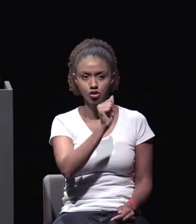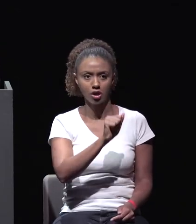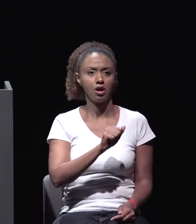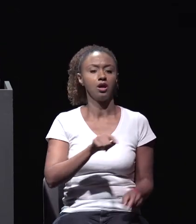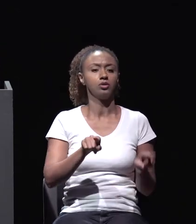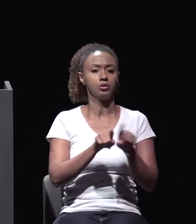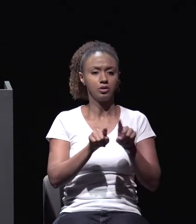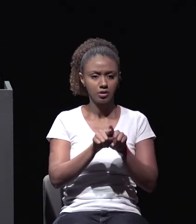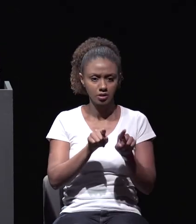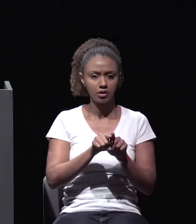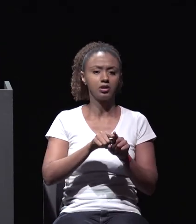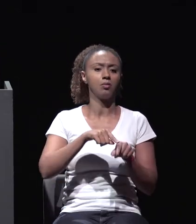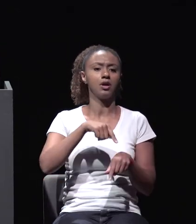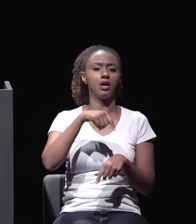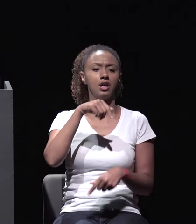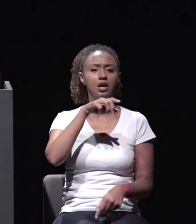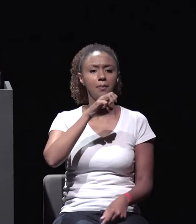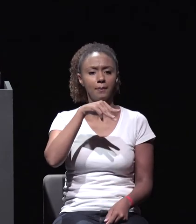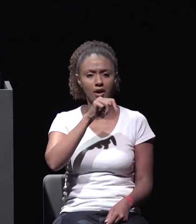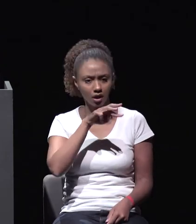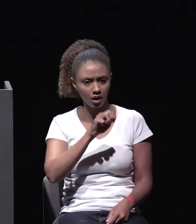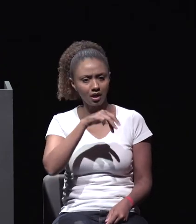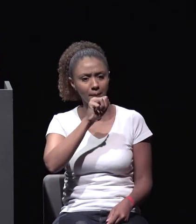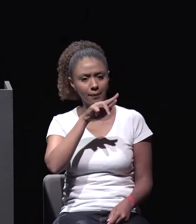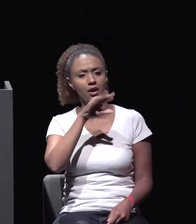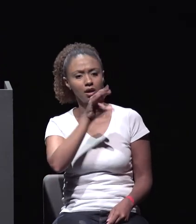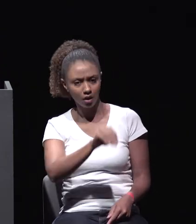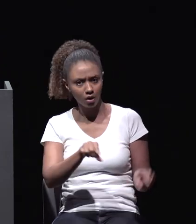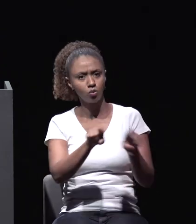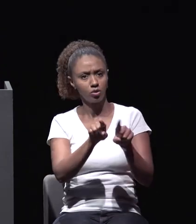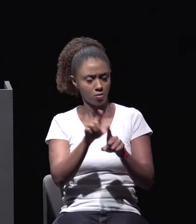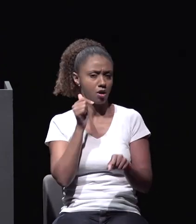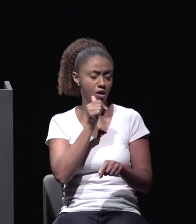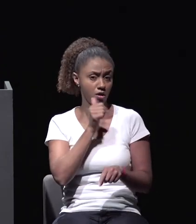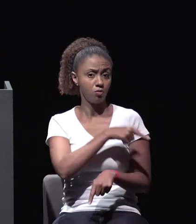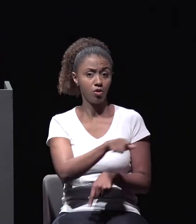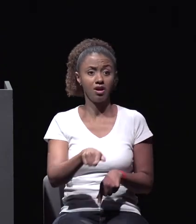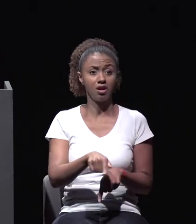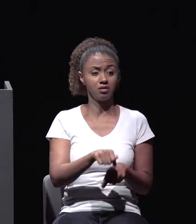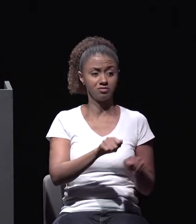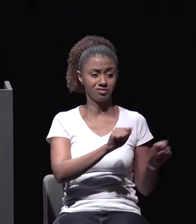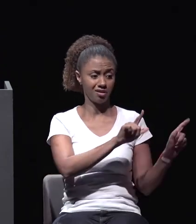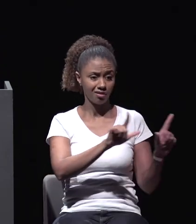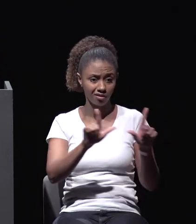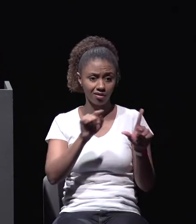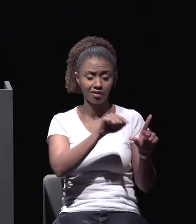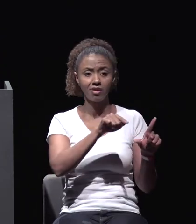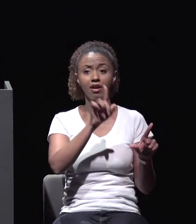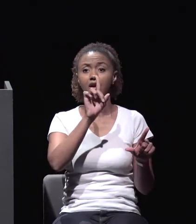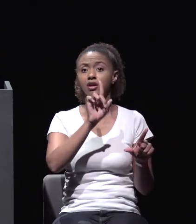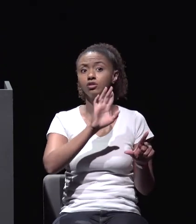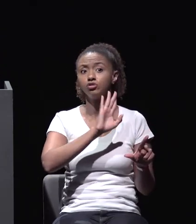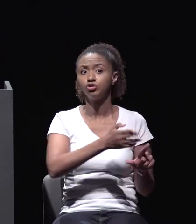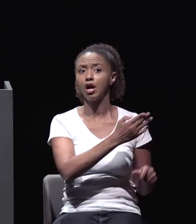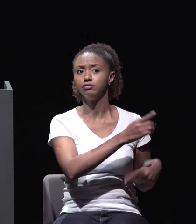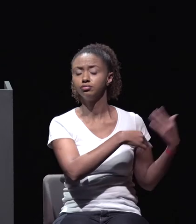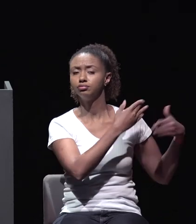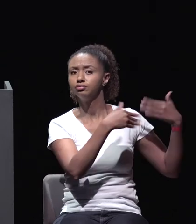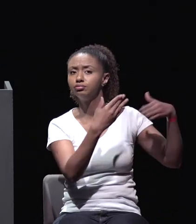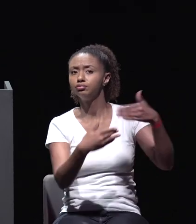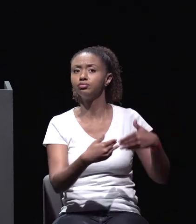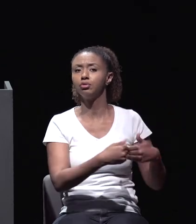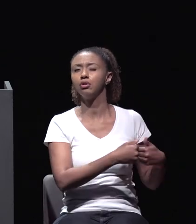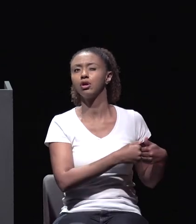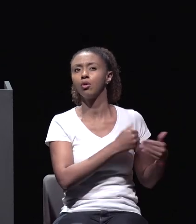que é grande a nossa grande especialista sobre ele já tinha essa imagem mais ou menos consolidada estabilizada ao redor de